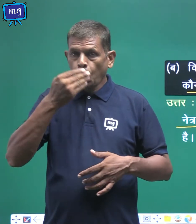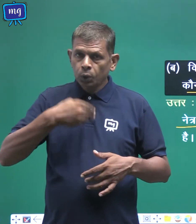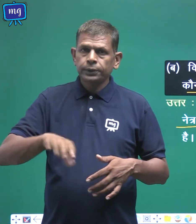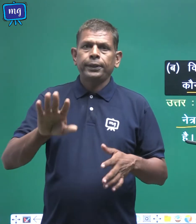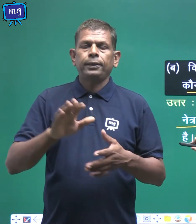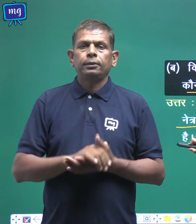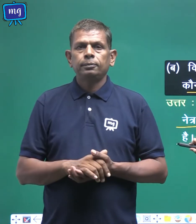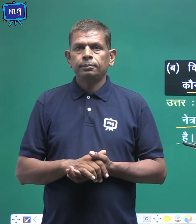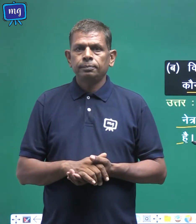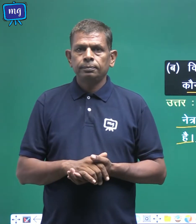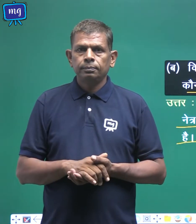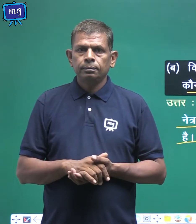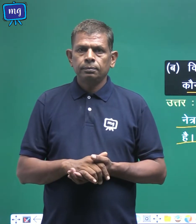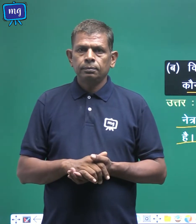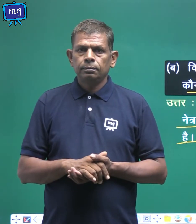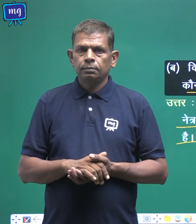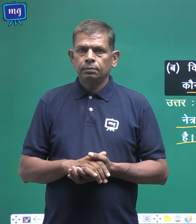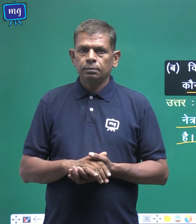हैं।